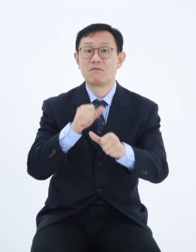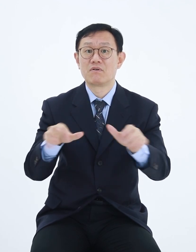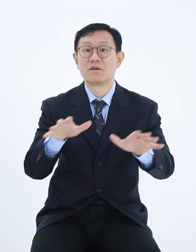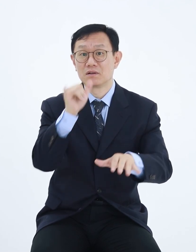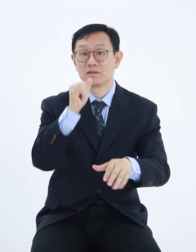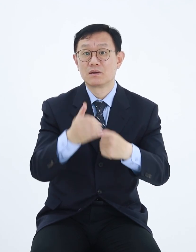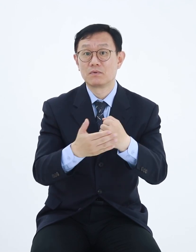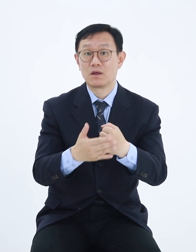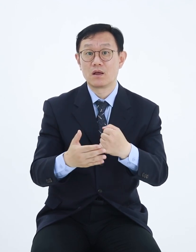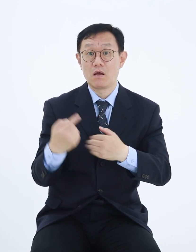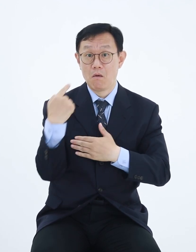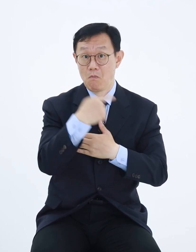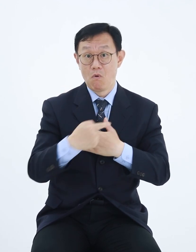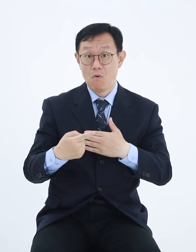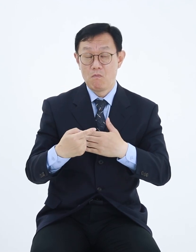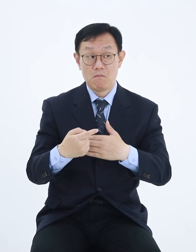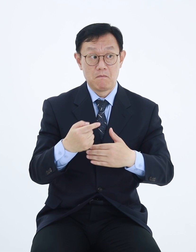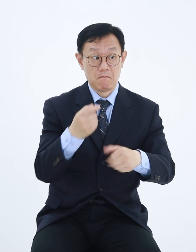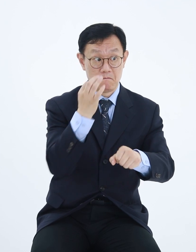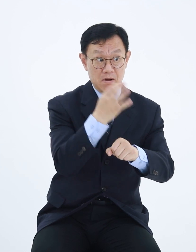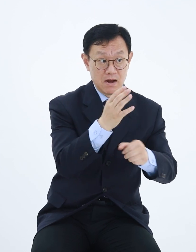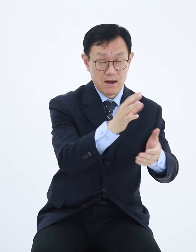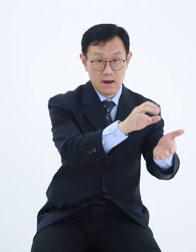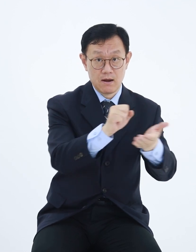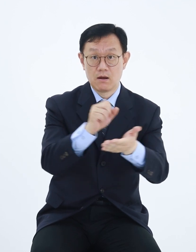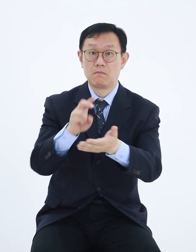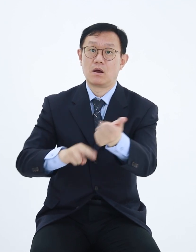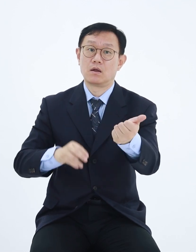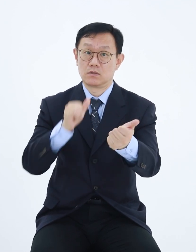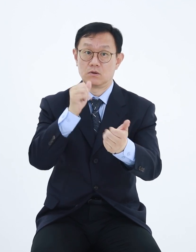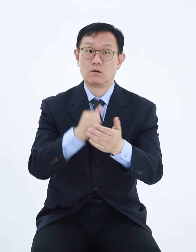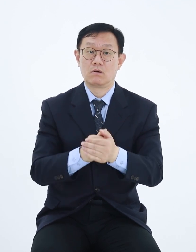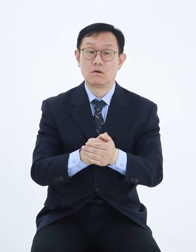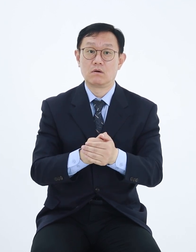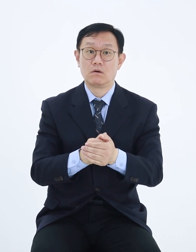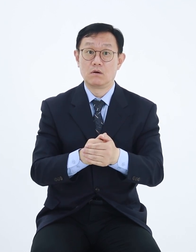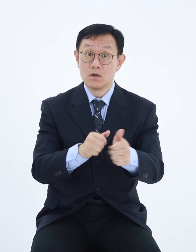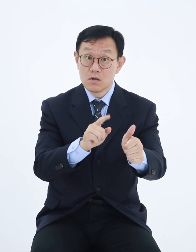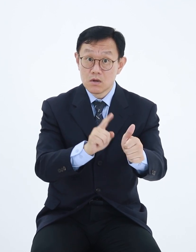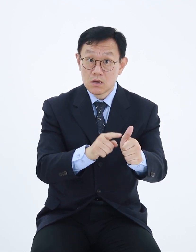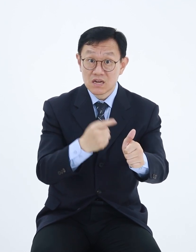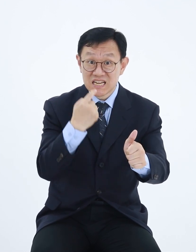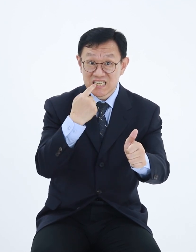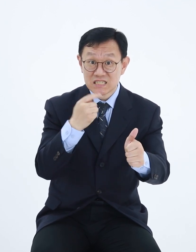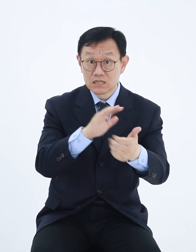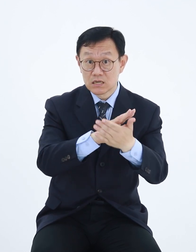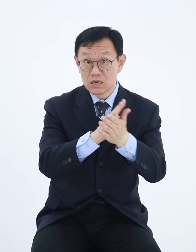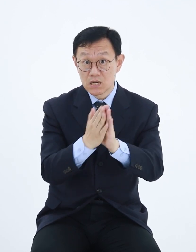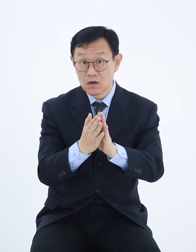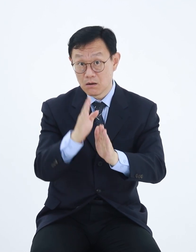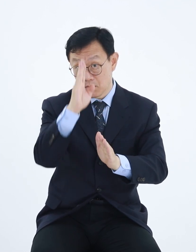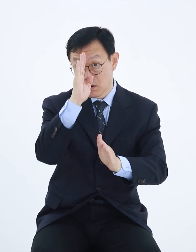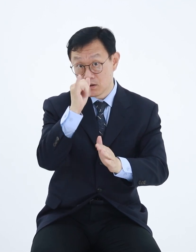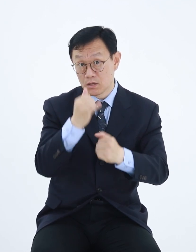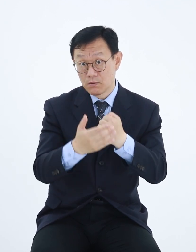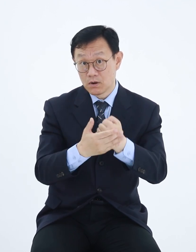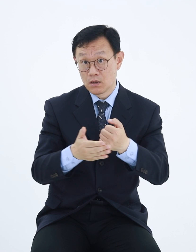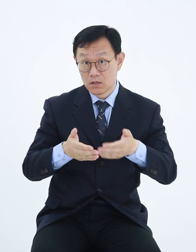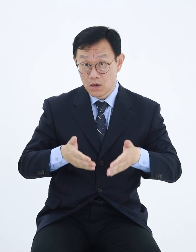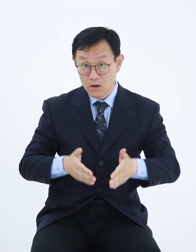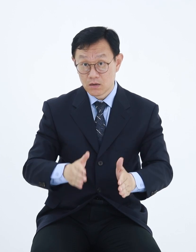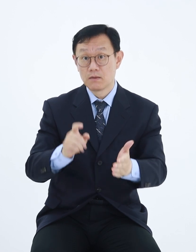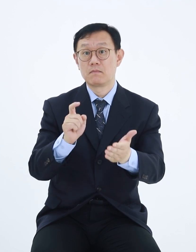부위를 사고 파는 일까지 벌어지고 있습니다. Y군은 백색증을 가졌다는 이유만으로 태어나자마자